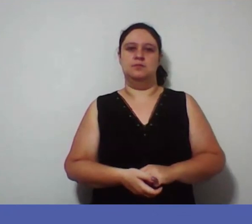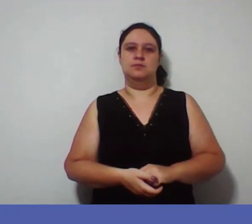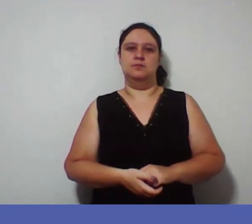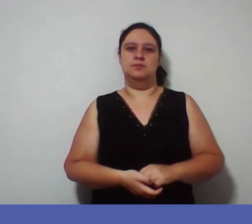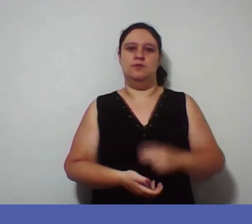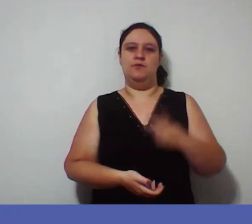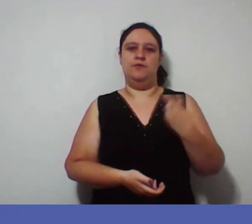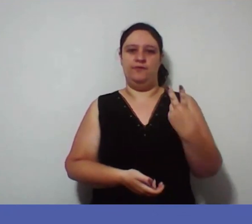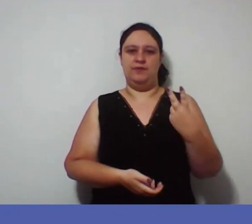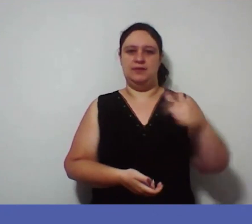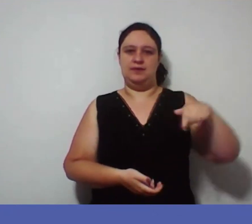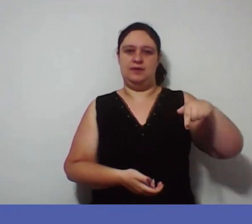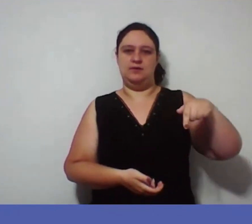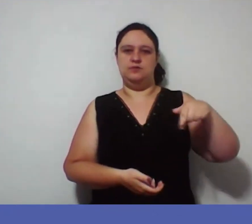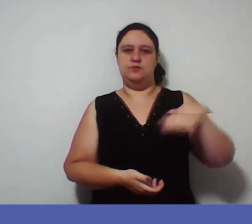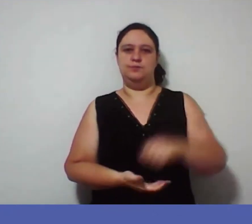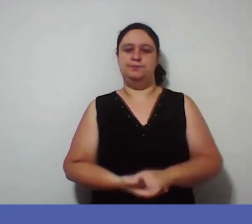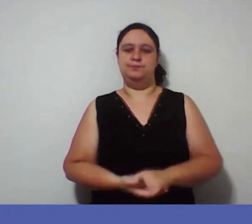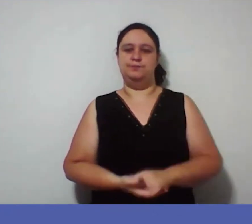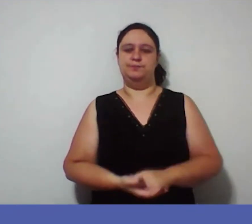27.